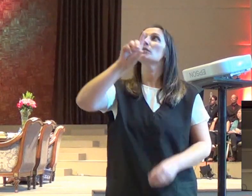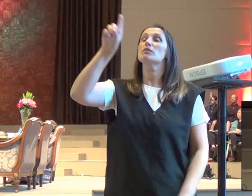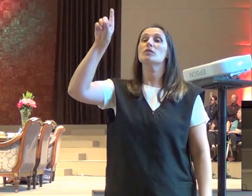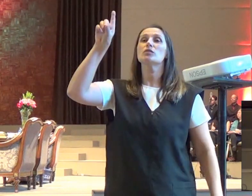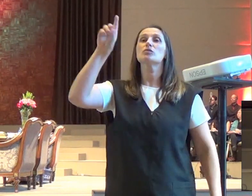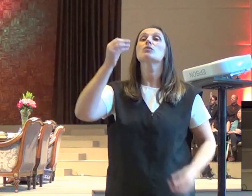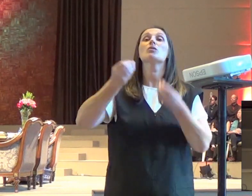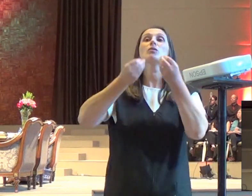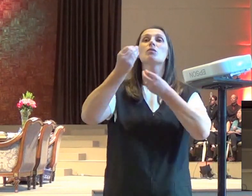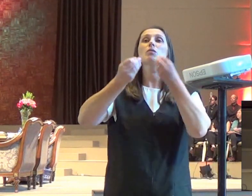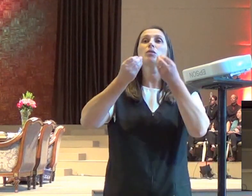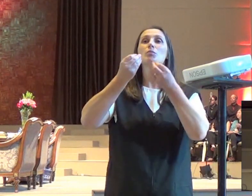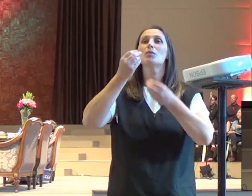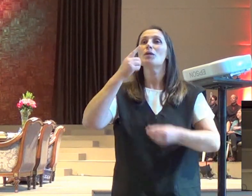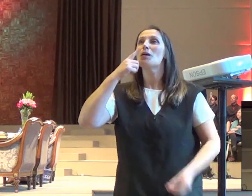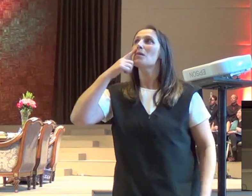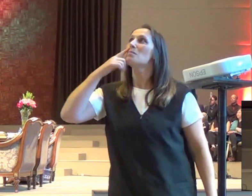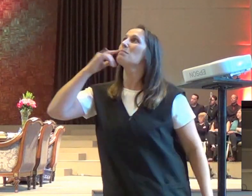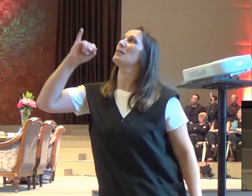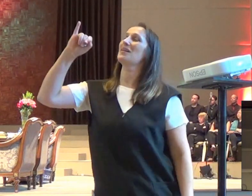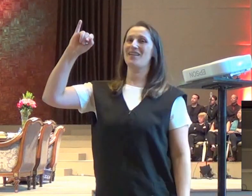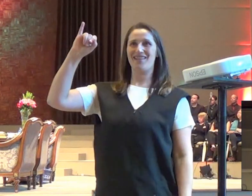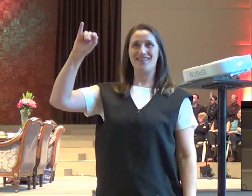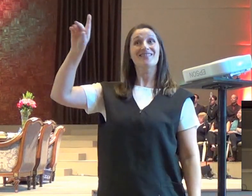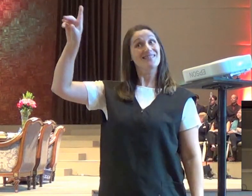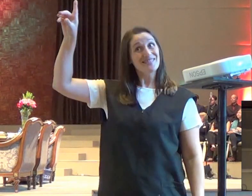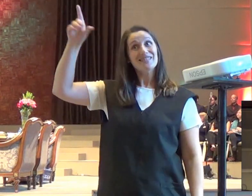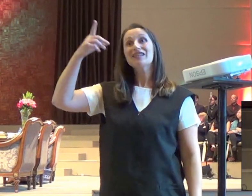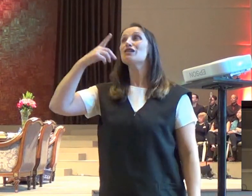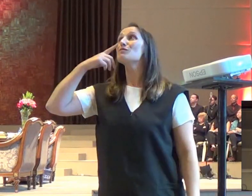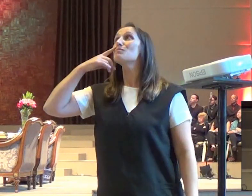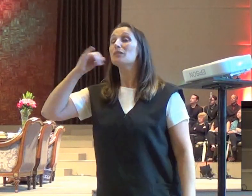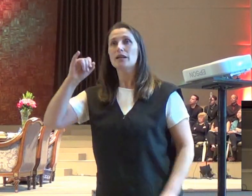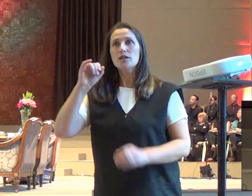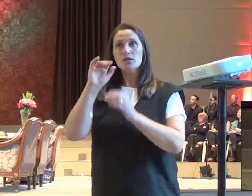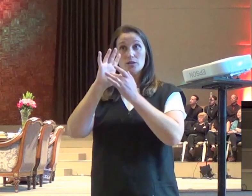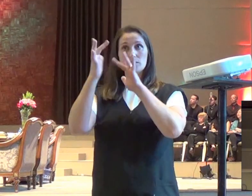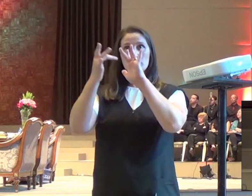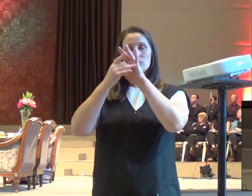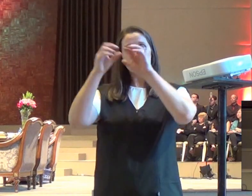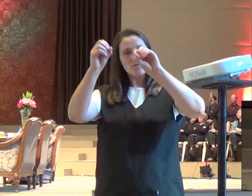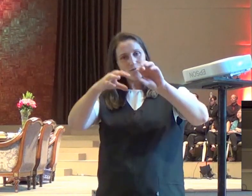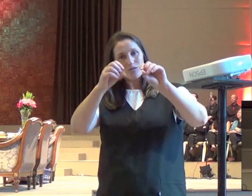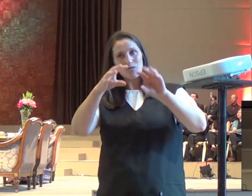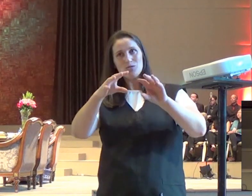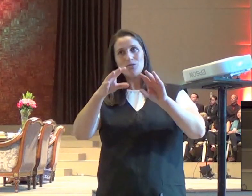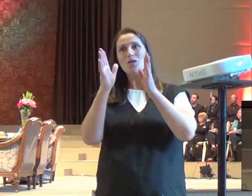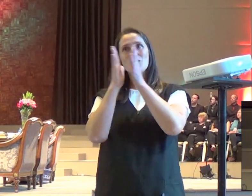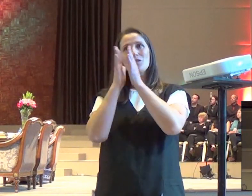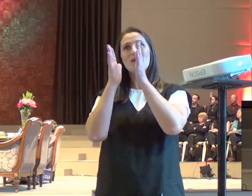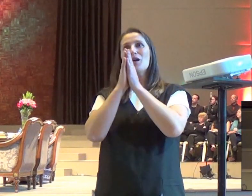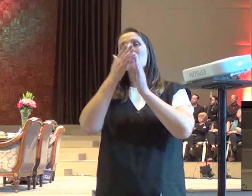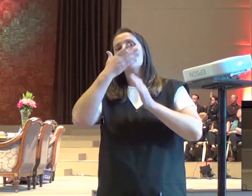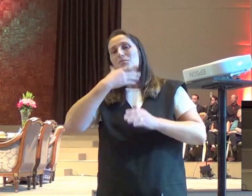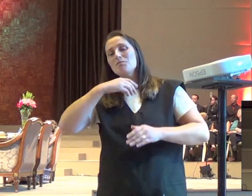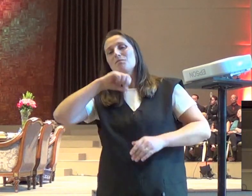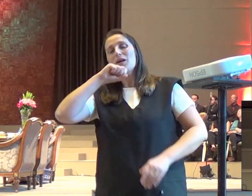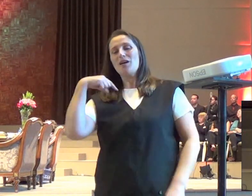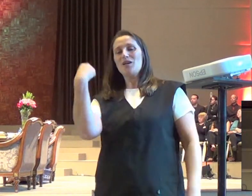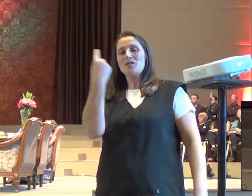Como é que você chama? Pai. Jesus ensinou a orar, não é? Pai nosso que estás nos céus,